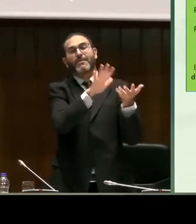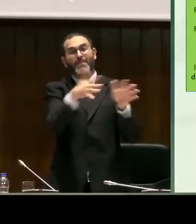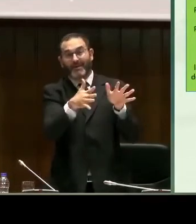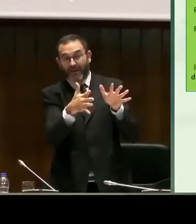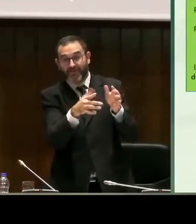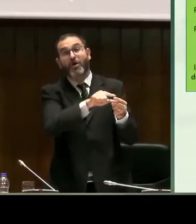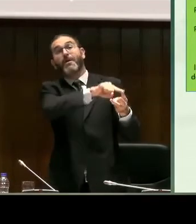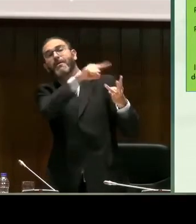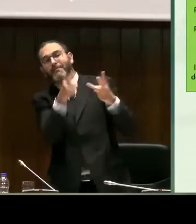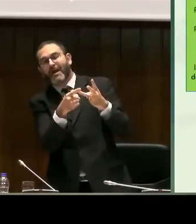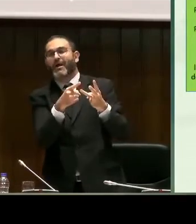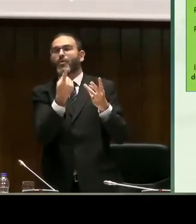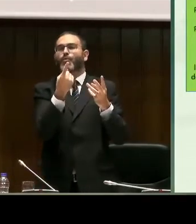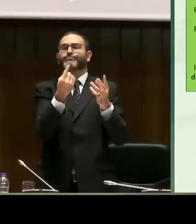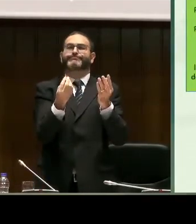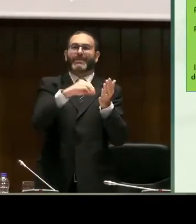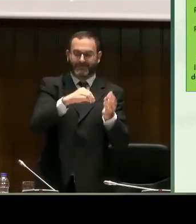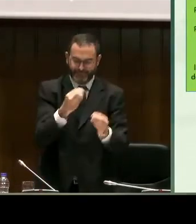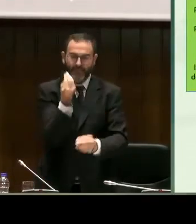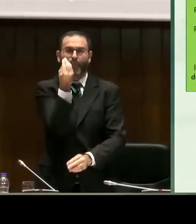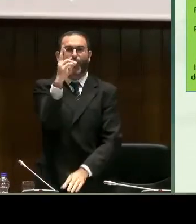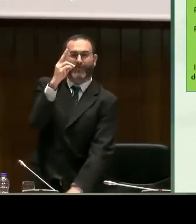Además de que también forma parte de la ley